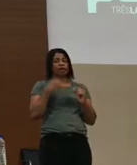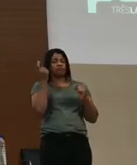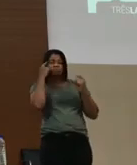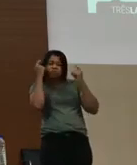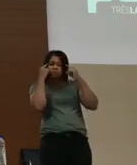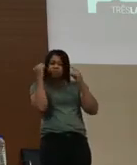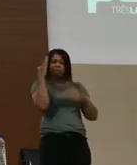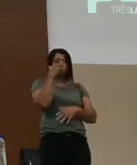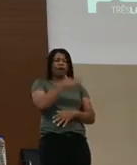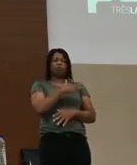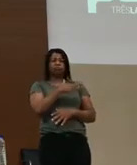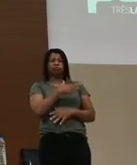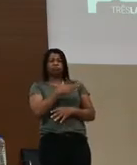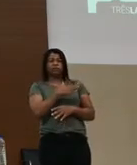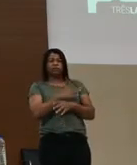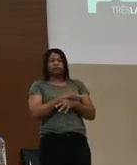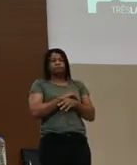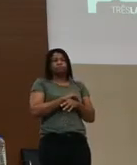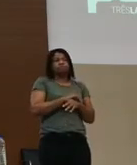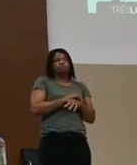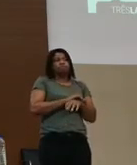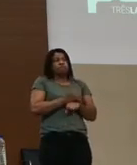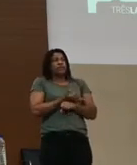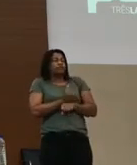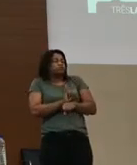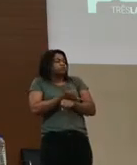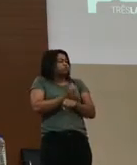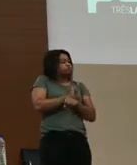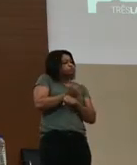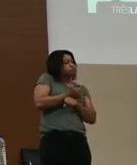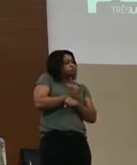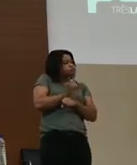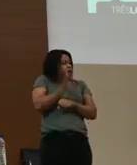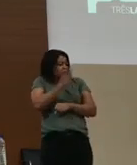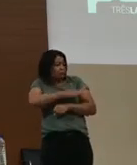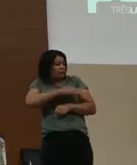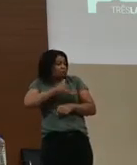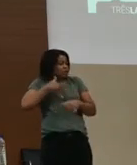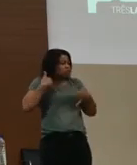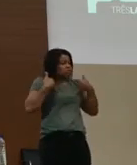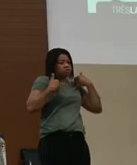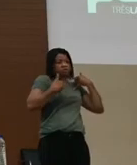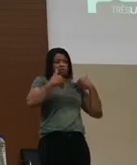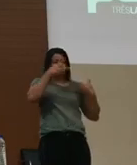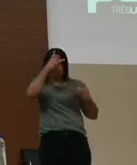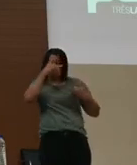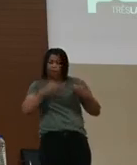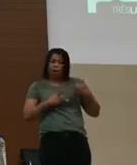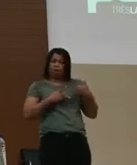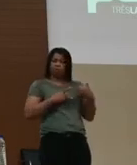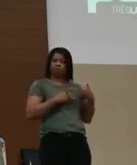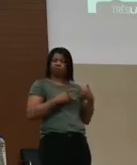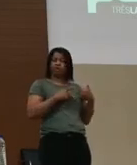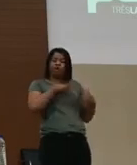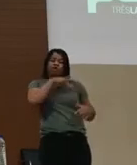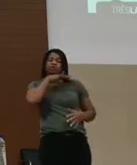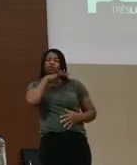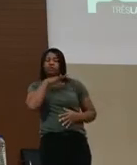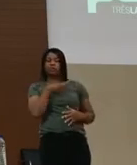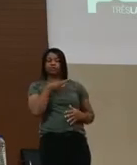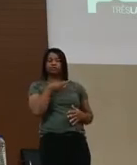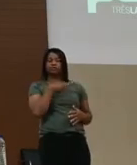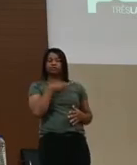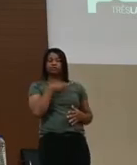que tem intenções más, que tem intenções totalmente egoístas, narcisistas,